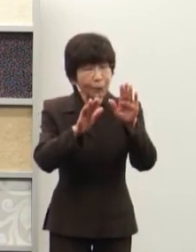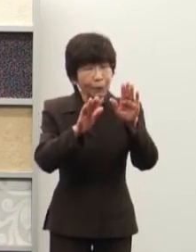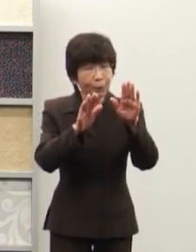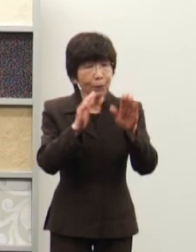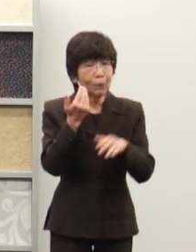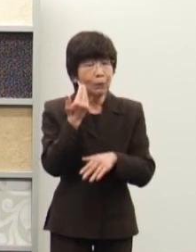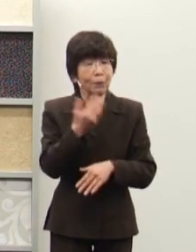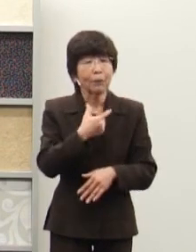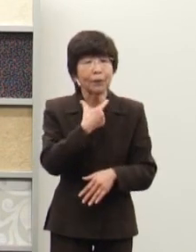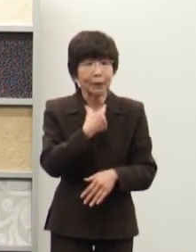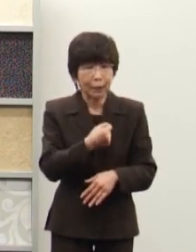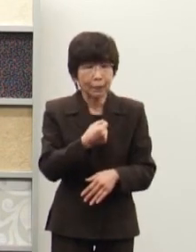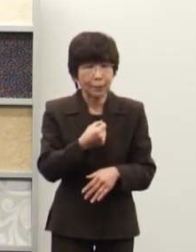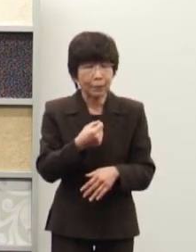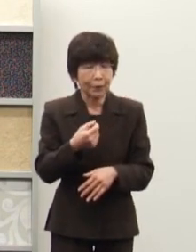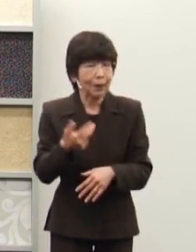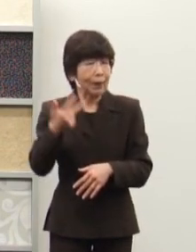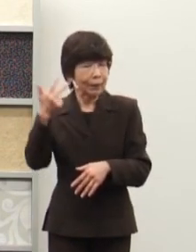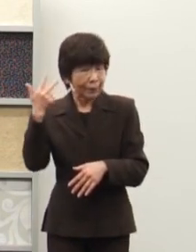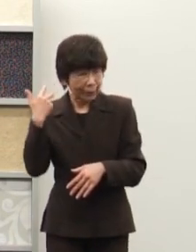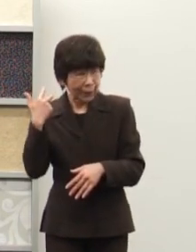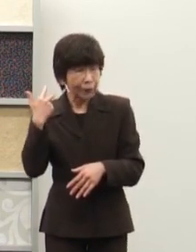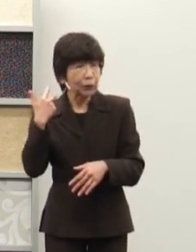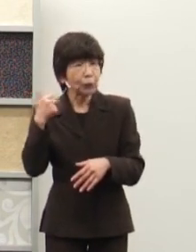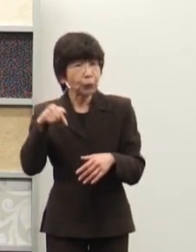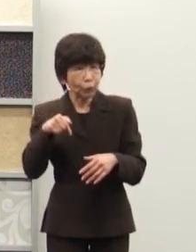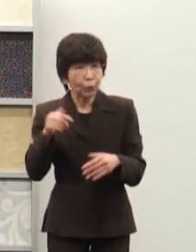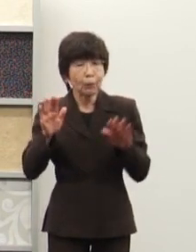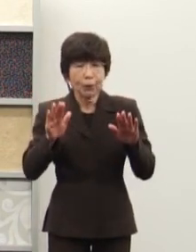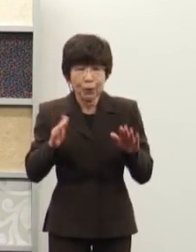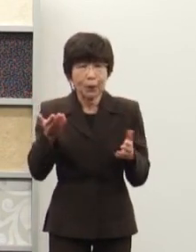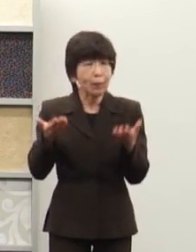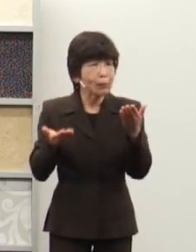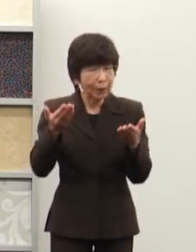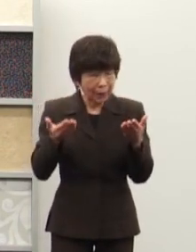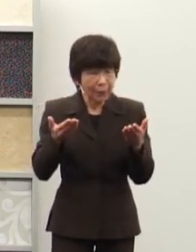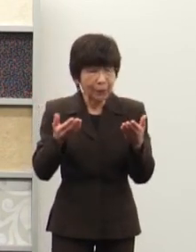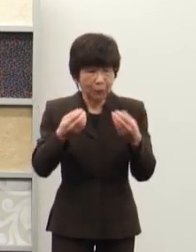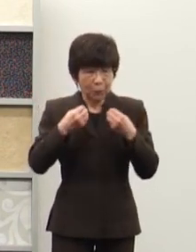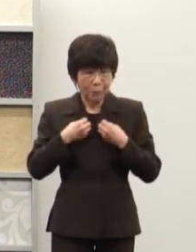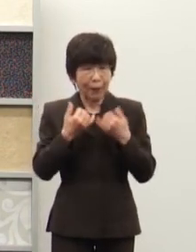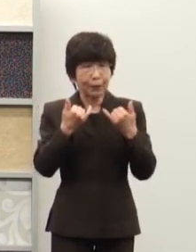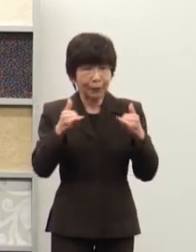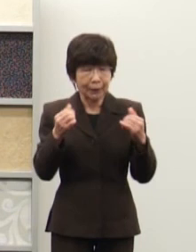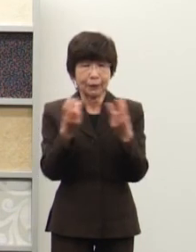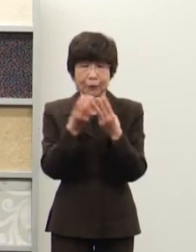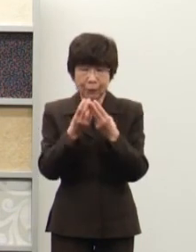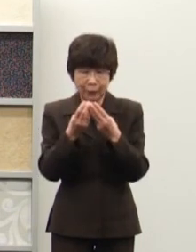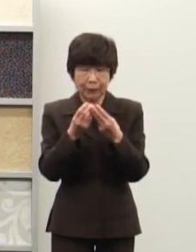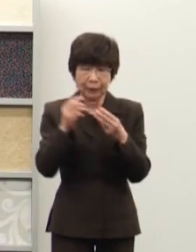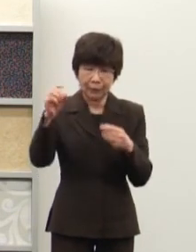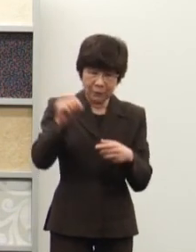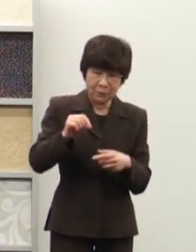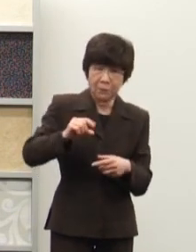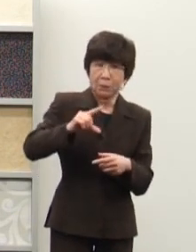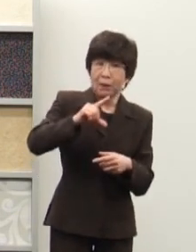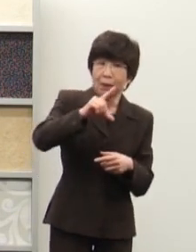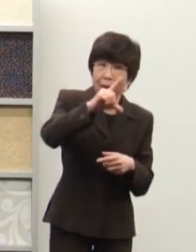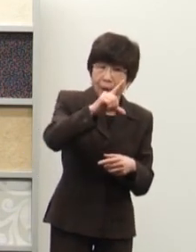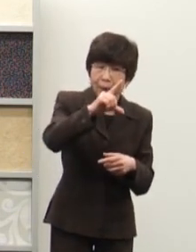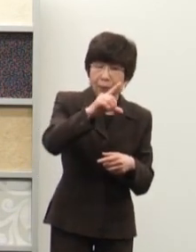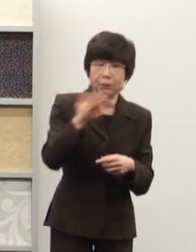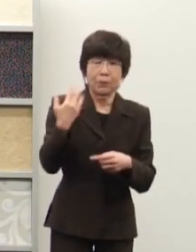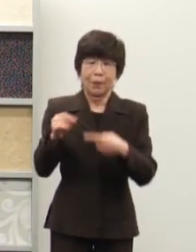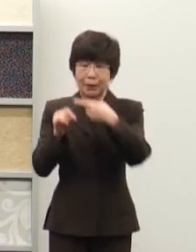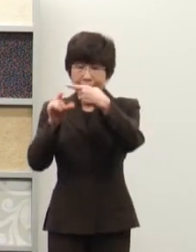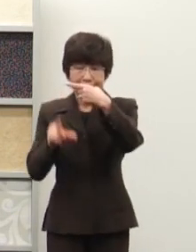今週先週末あたりから前の週の同じ曜日を上回る状況が続いていて、まあ、3週間前くらいですね、1月の最後の週と同じくらいの